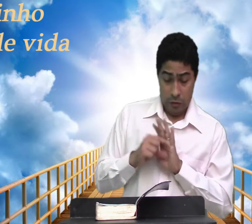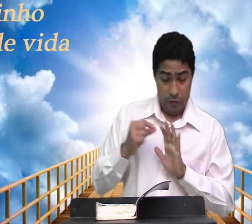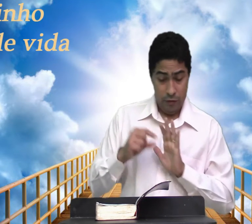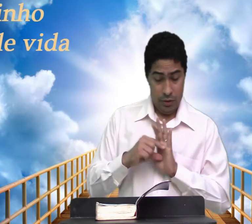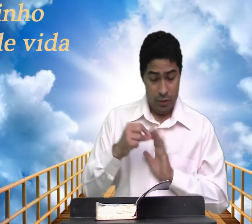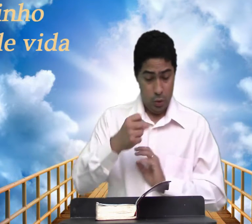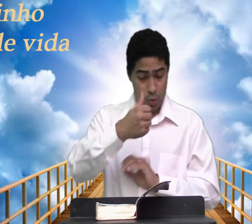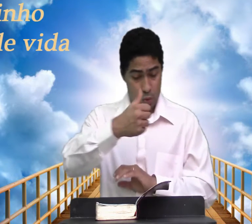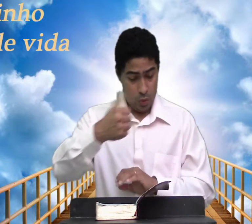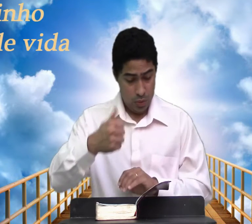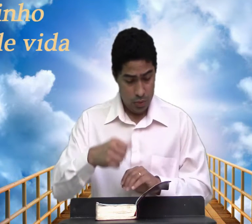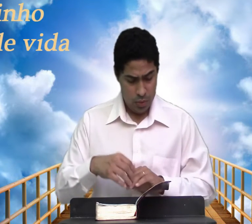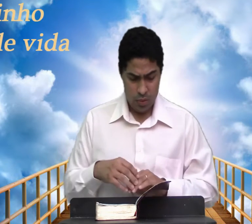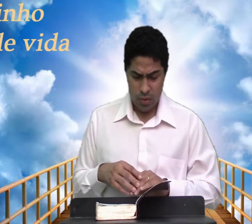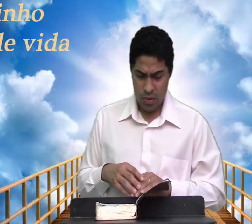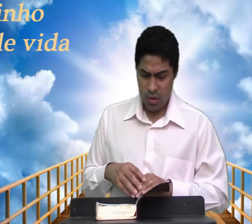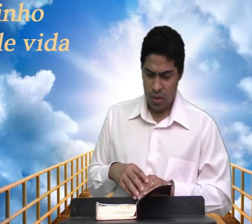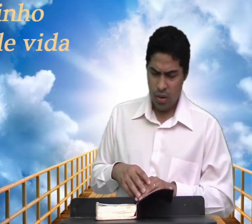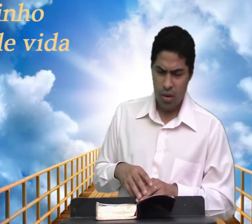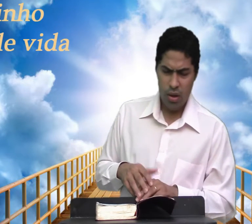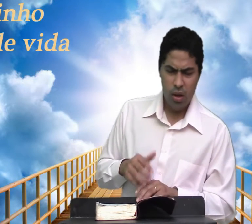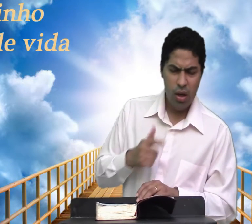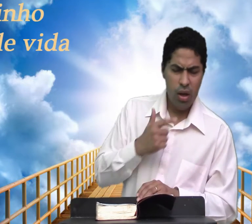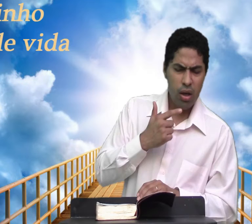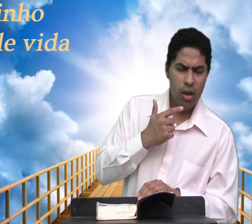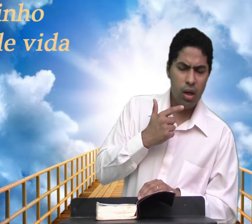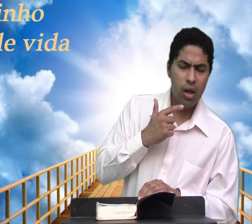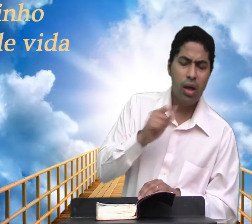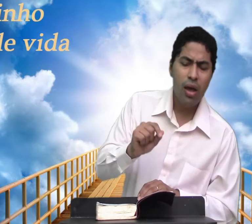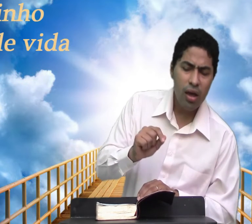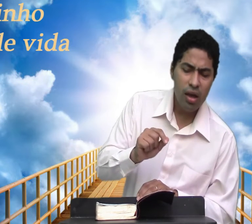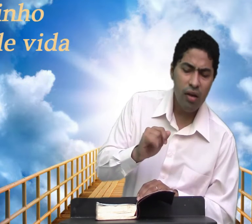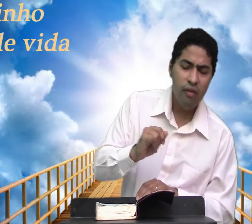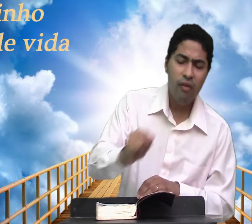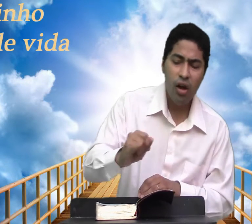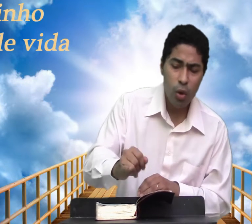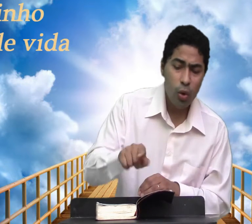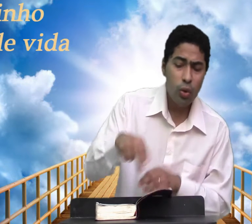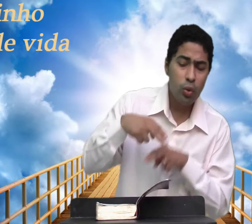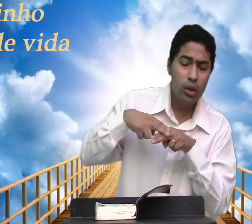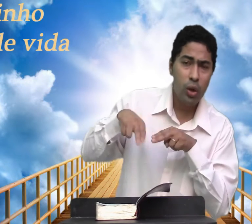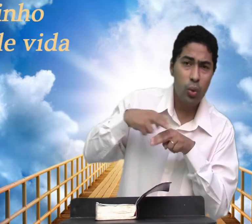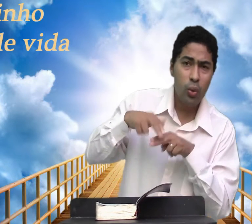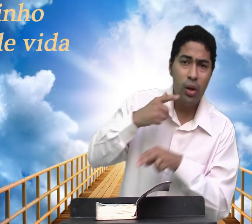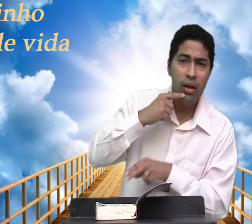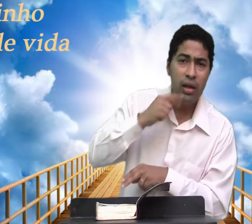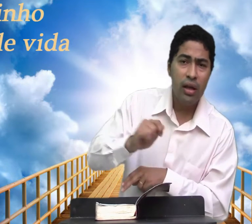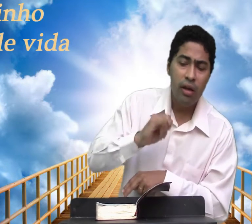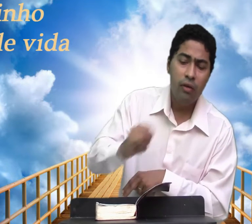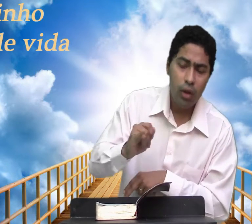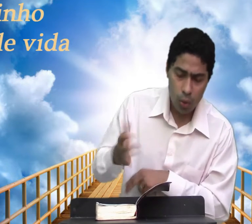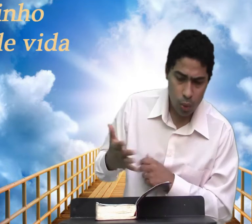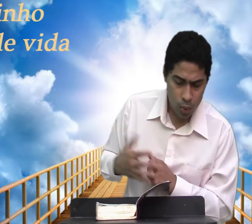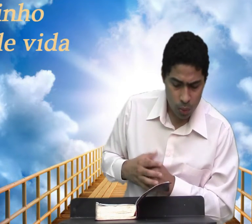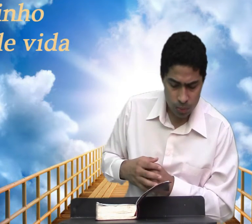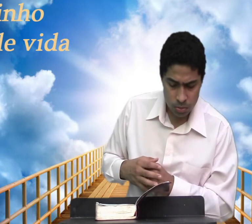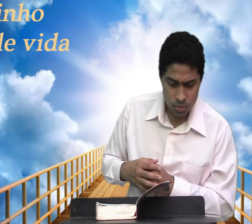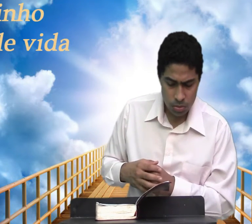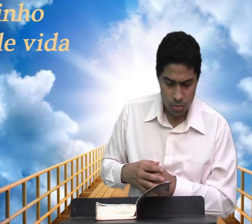11, Deus faz a pergunta: quem lhe disse que você estava nu? Quem foi que lhe contou isso?